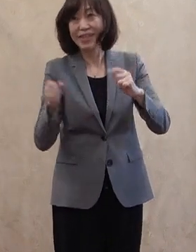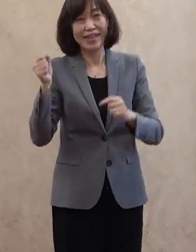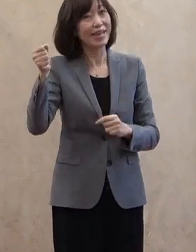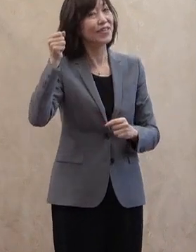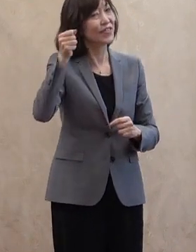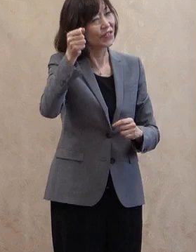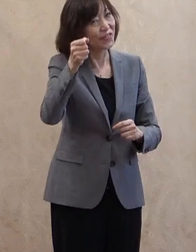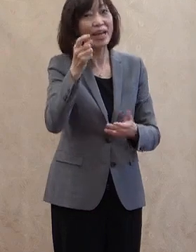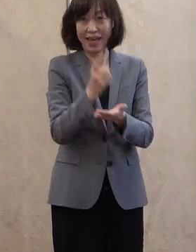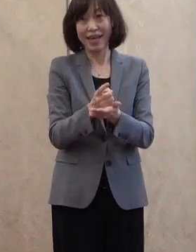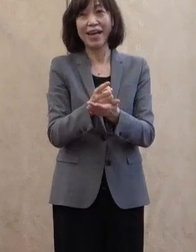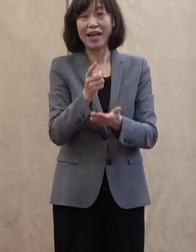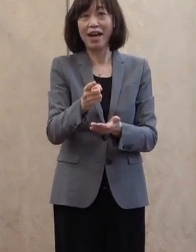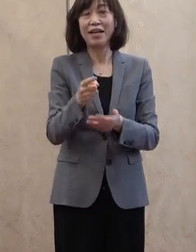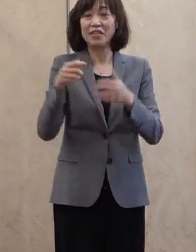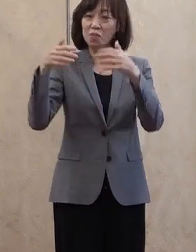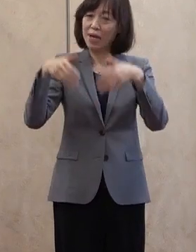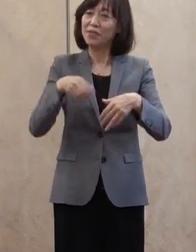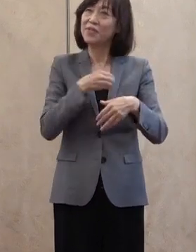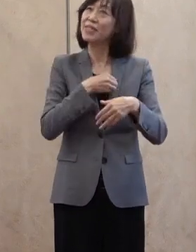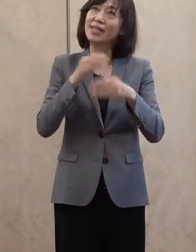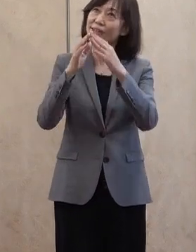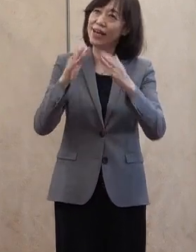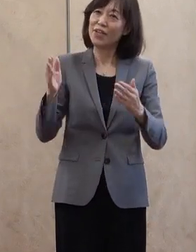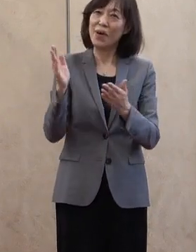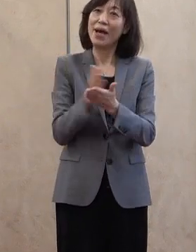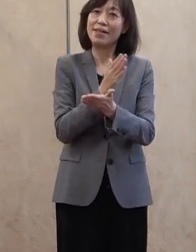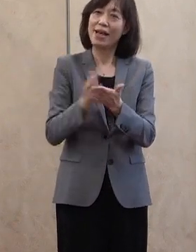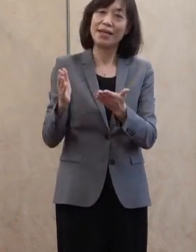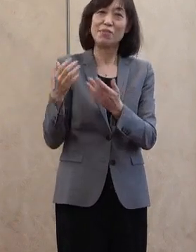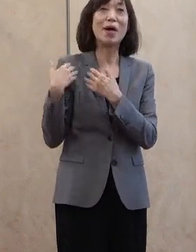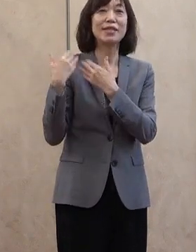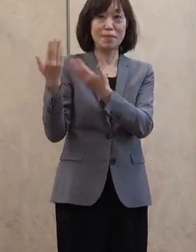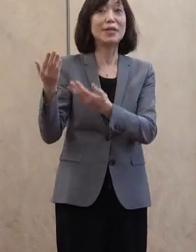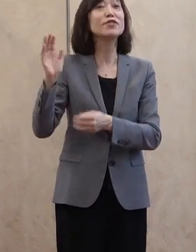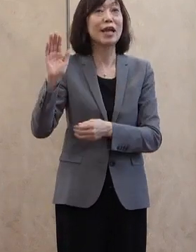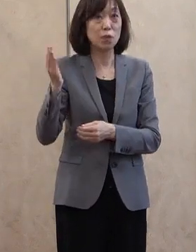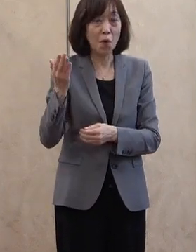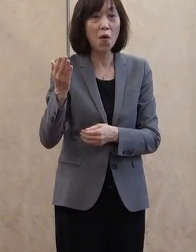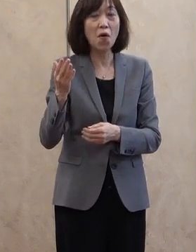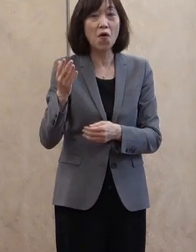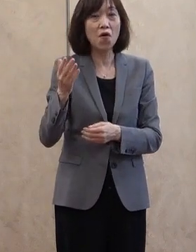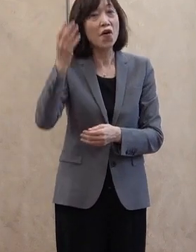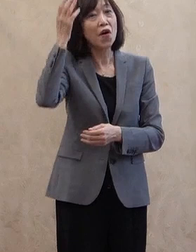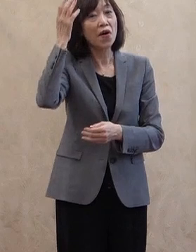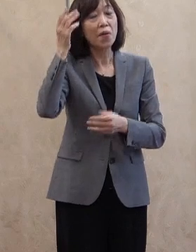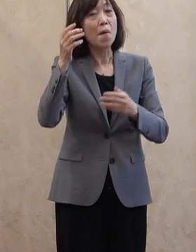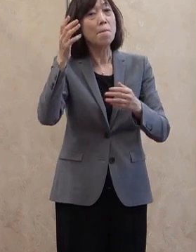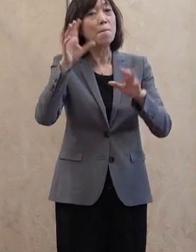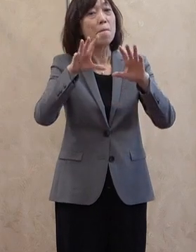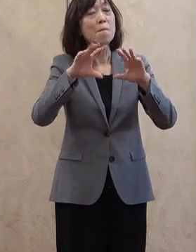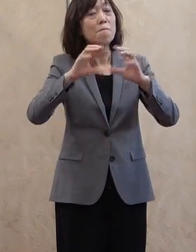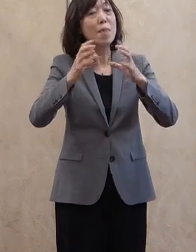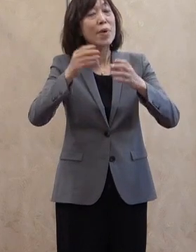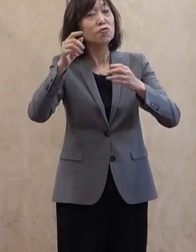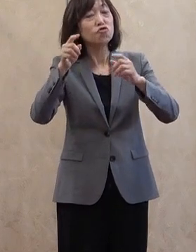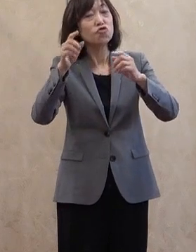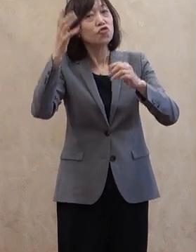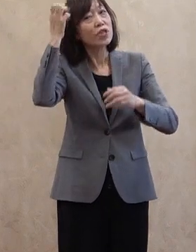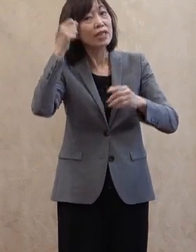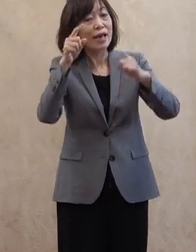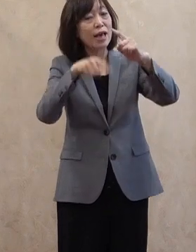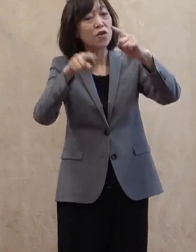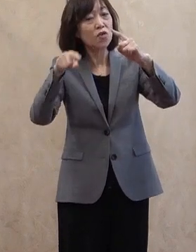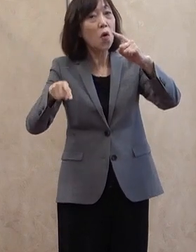価できるかとか、これは組織委員会で判断いただきたいと思いますが、この万博記念公園を、万博記念公園は入り口閉鎖できます